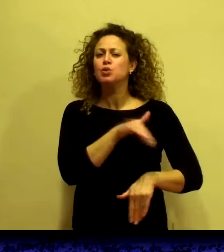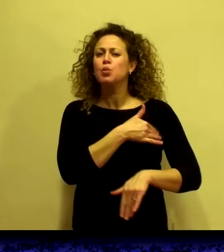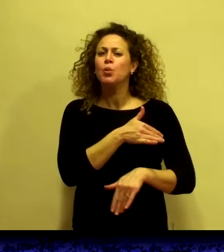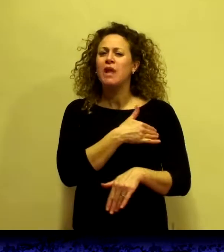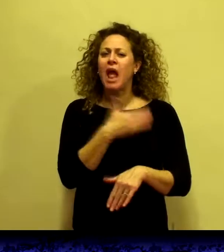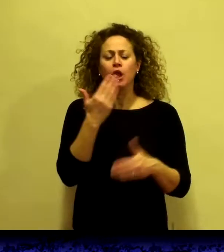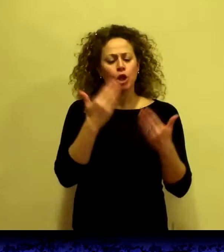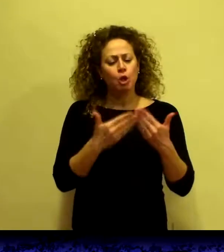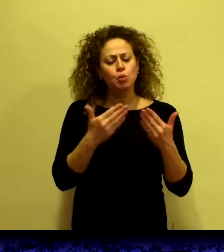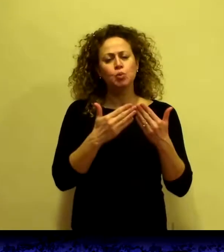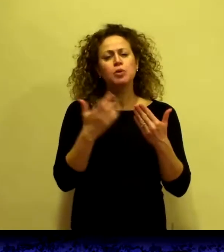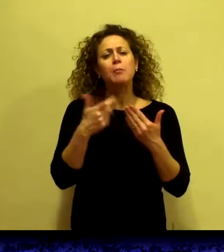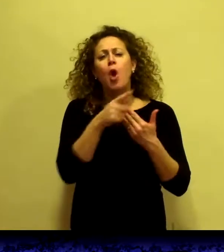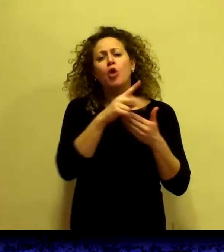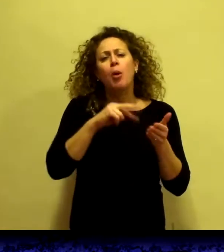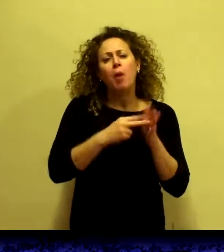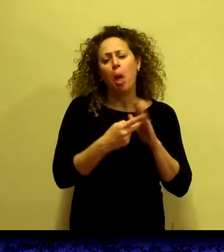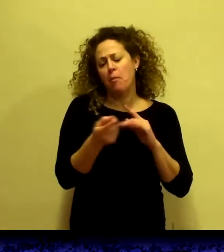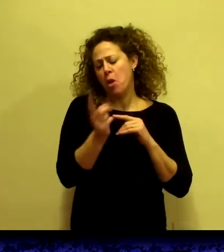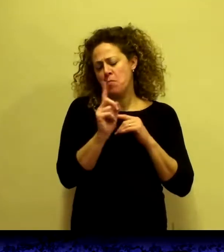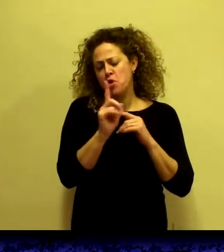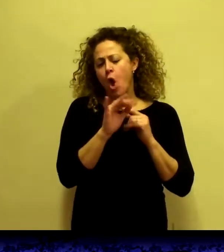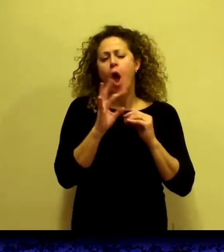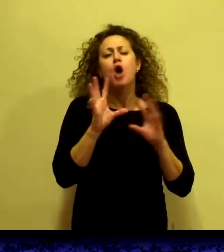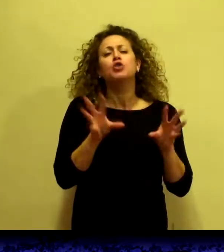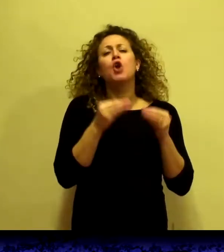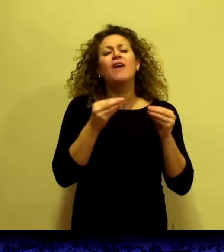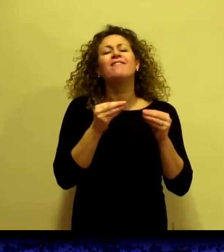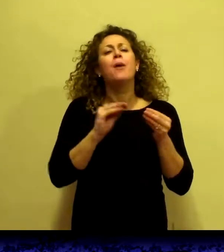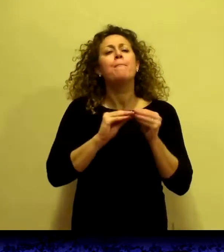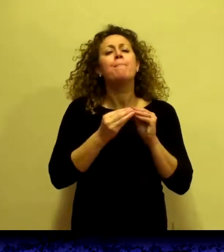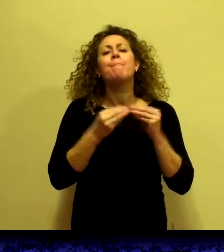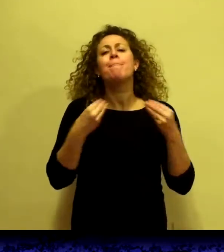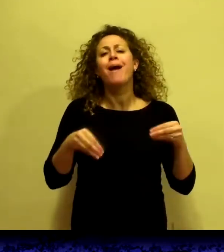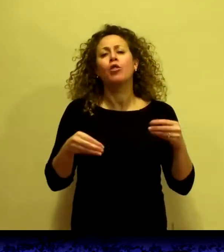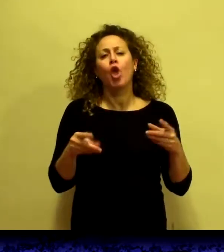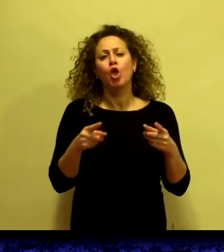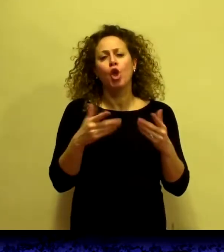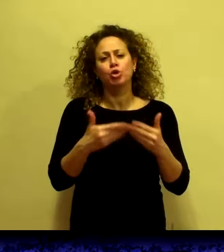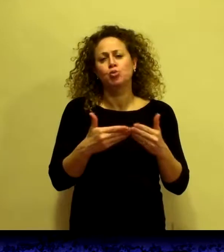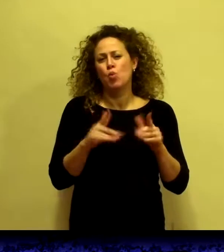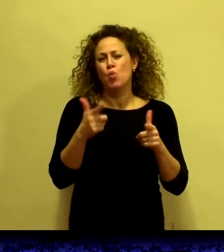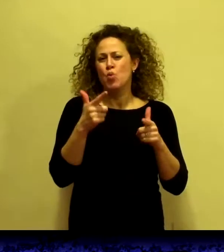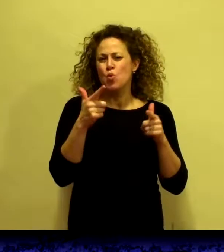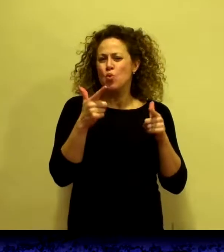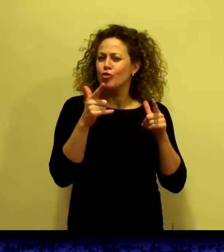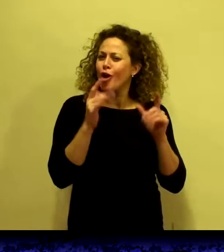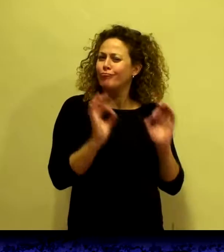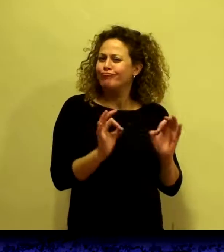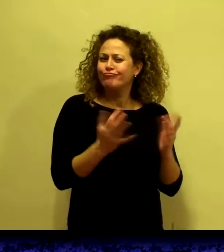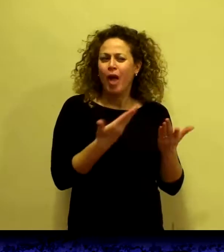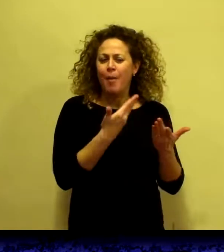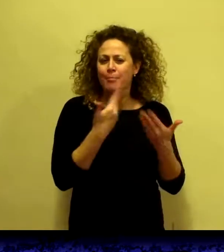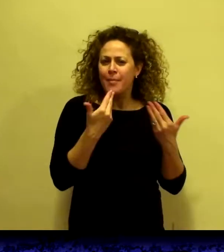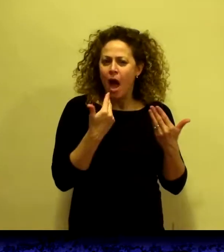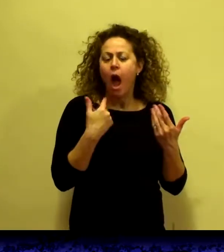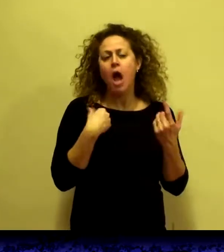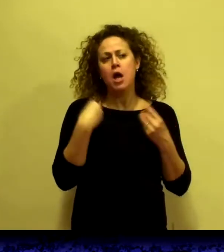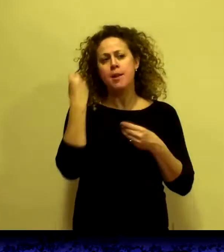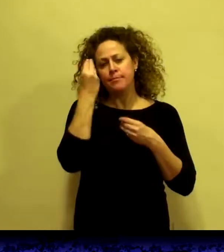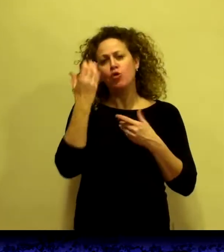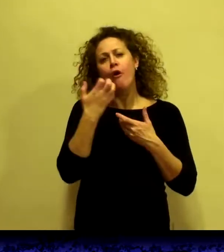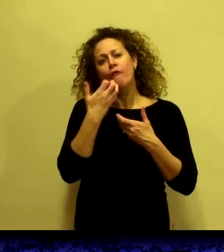per delle lacune loro, ma perché non hanno trovato il loro metodo di studio. E quindi questo abbiamo pensato fosse un tema